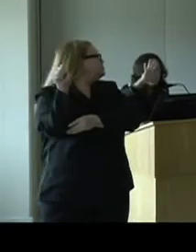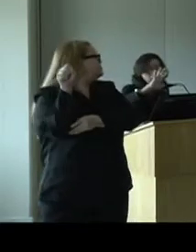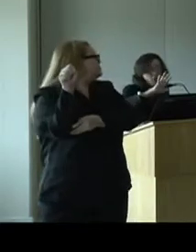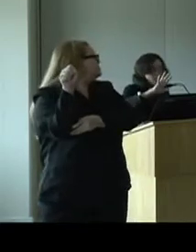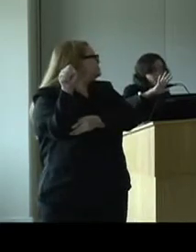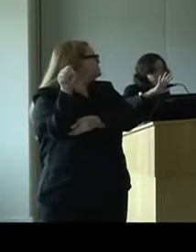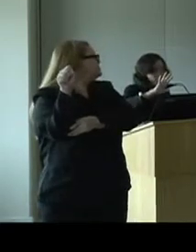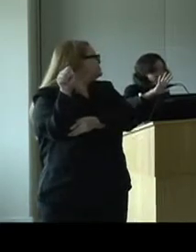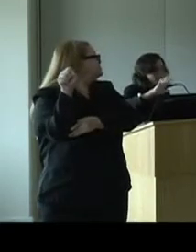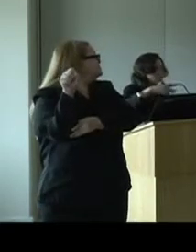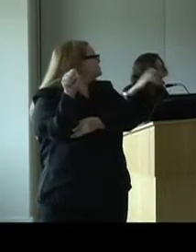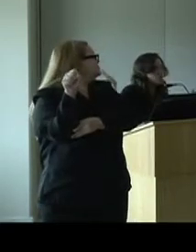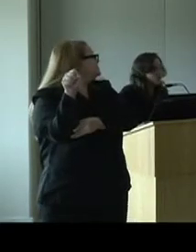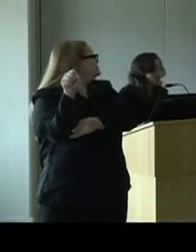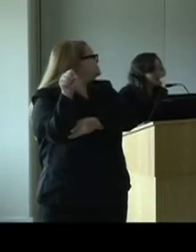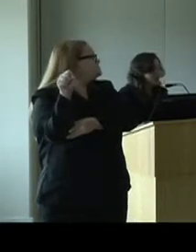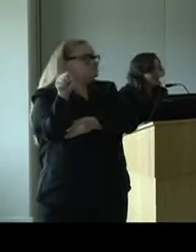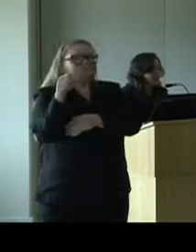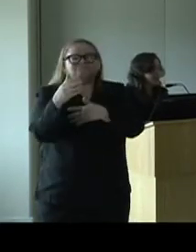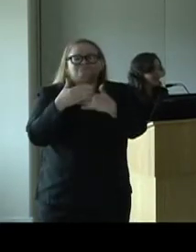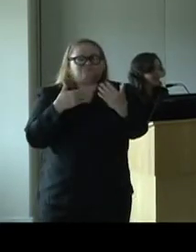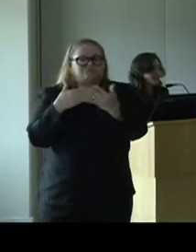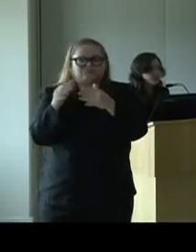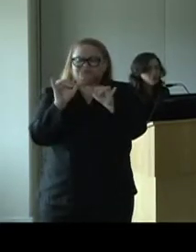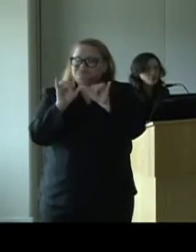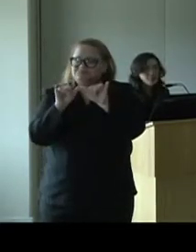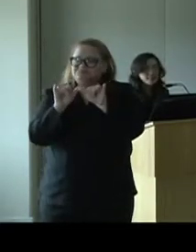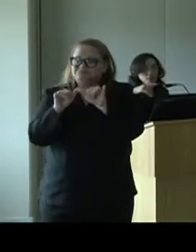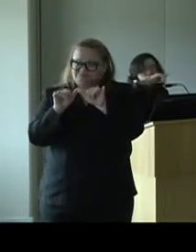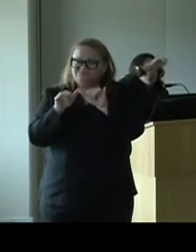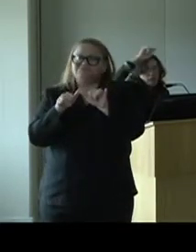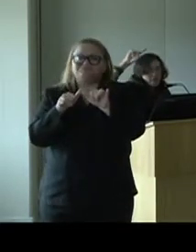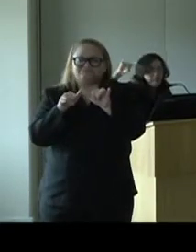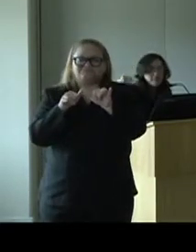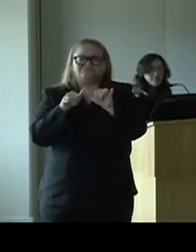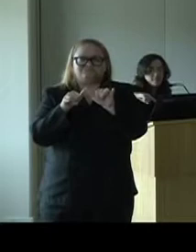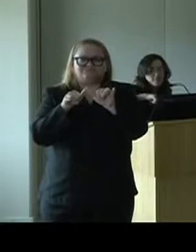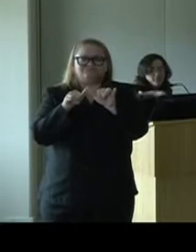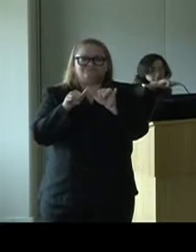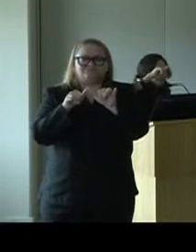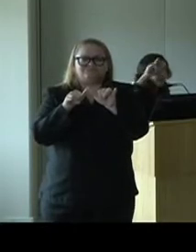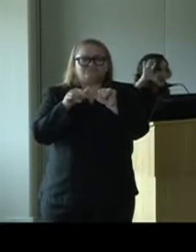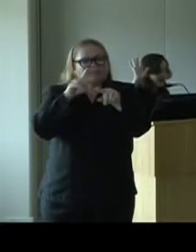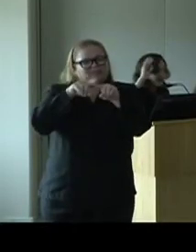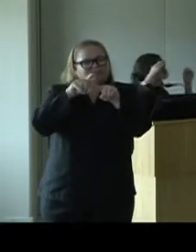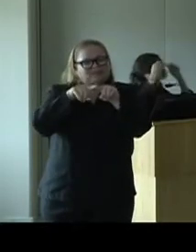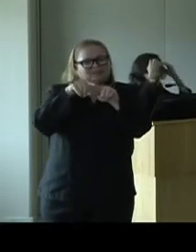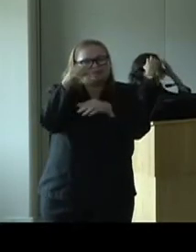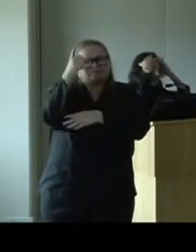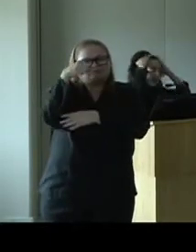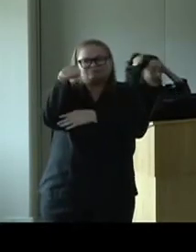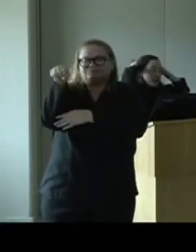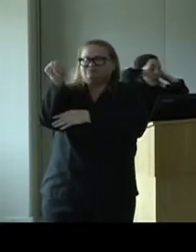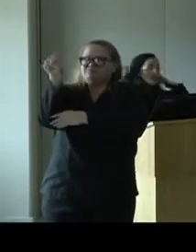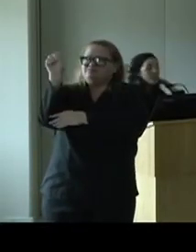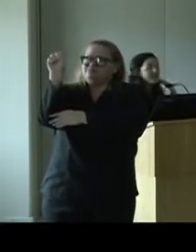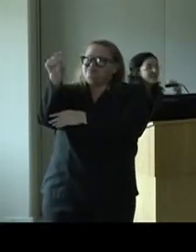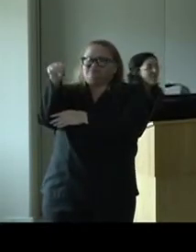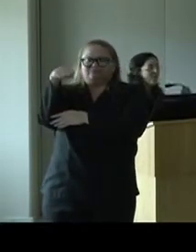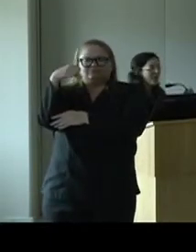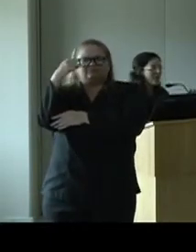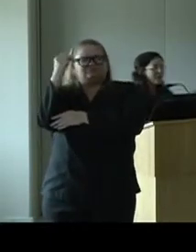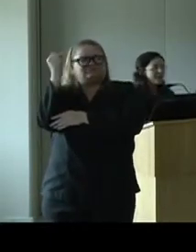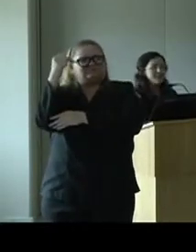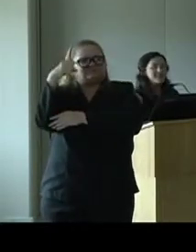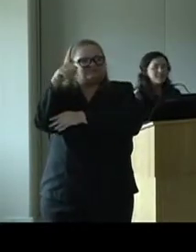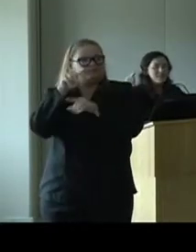esto era lo que podía pintar en el lienzo. No importaba de qué tamaño fuera el lienzo, hasta donde su cabeza se extendía era donde podía pintar. Por suerte